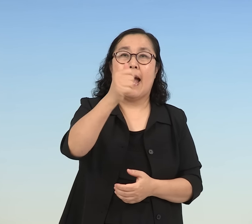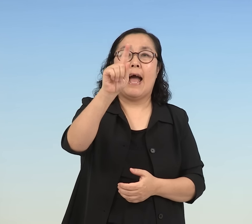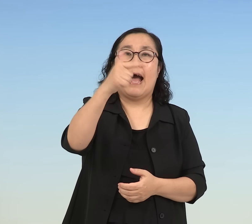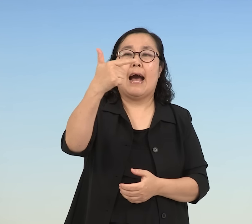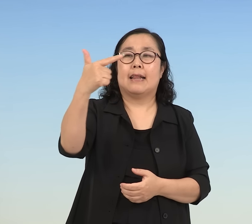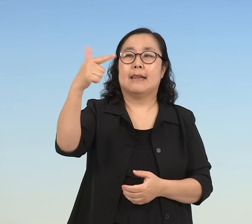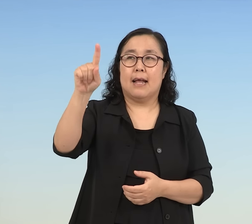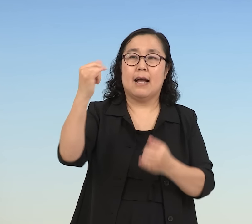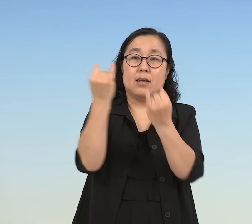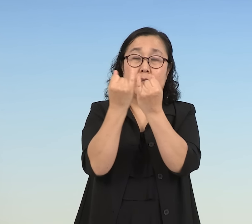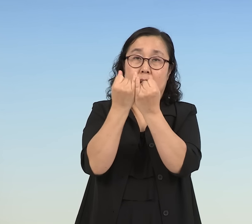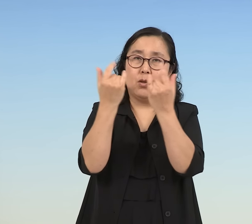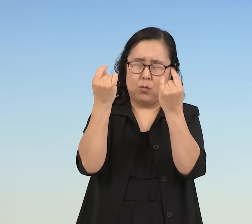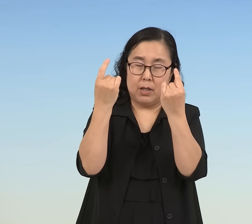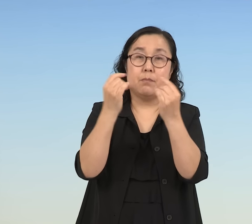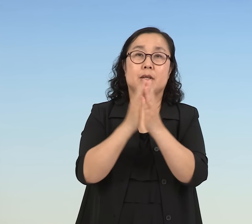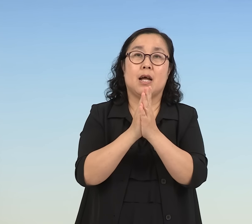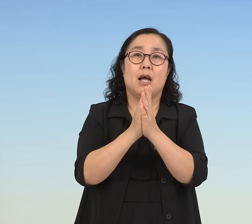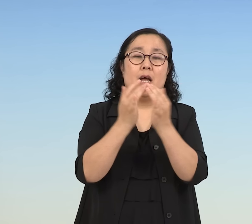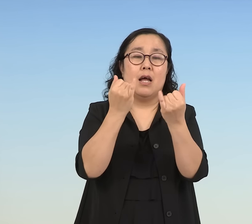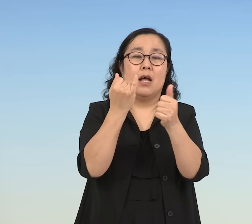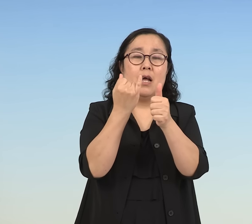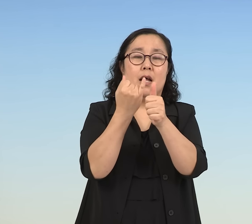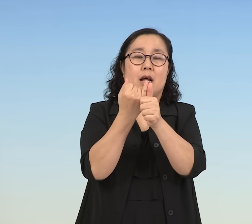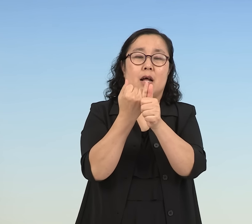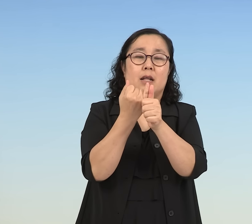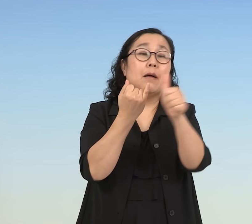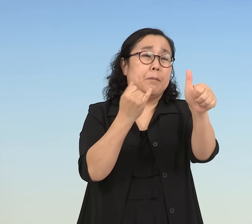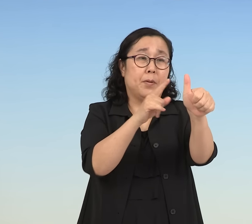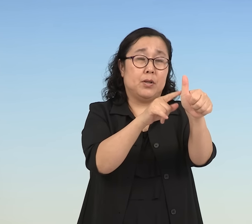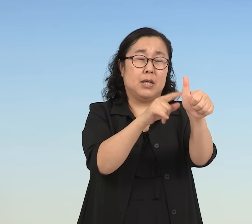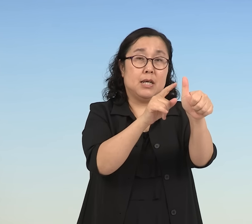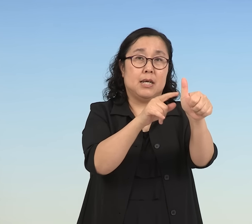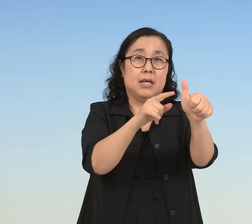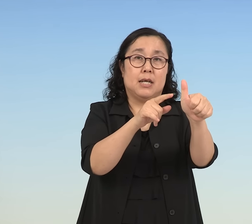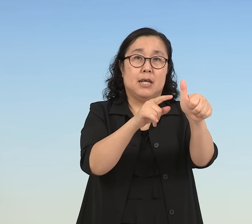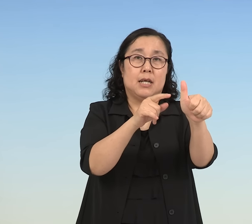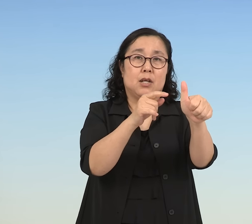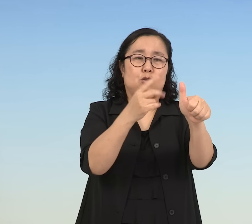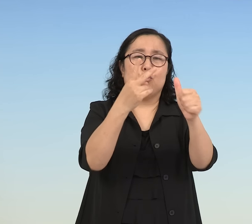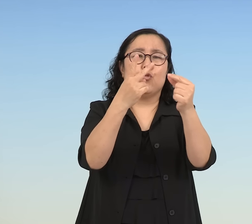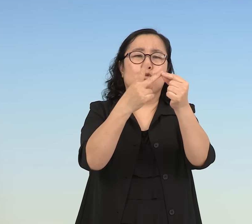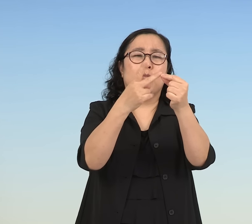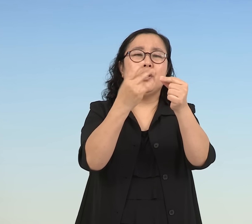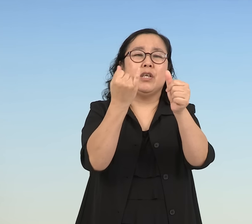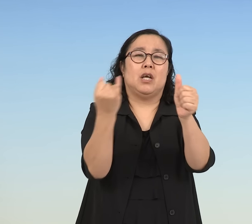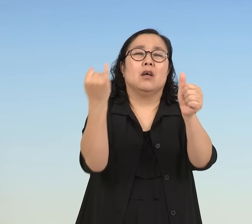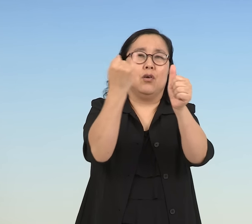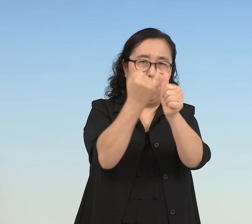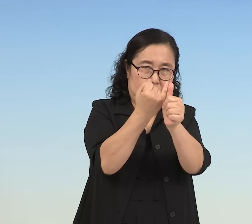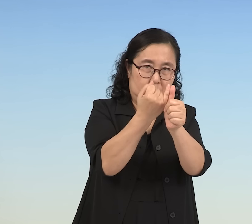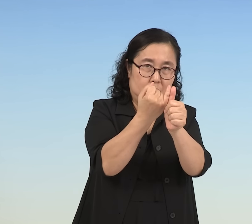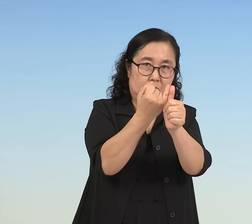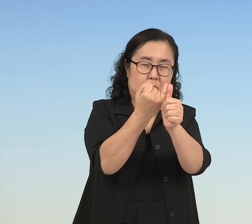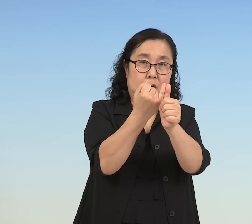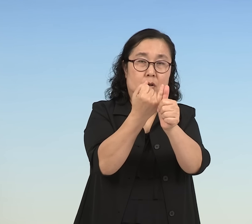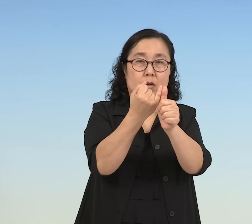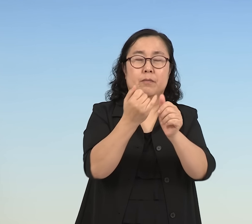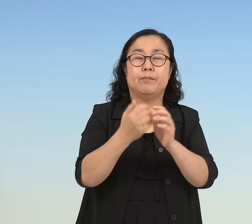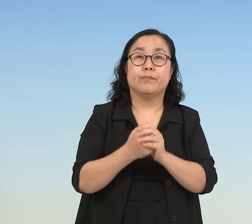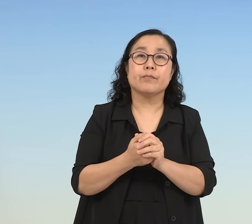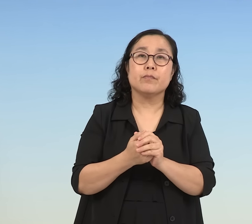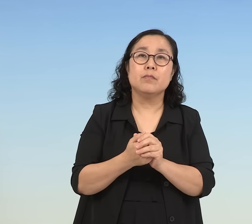여인의 삶도 마찬가지 아닙니까? 남편이 아내인 자기 하나로 만족이 안 돼가지고 딴